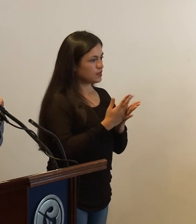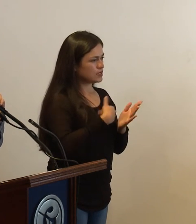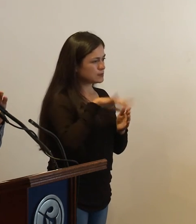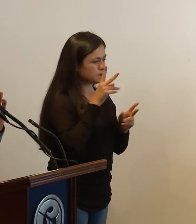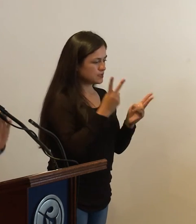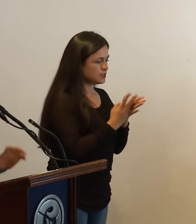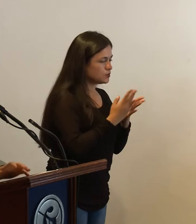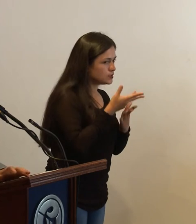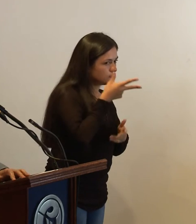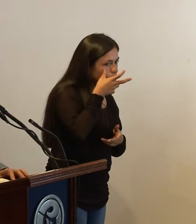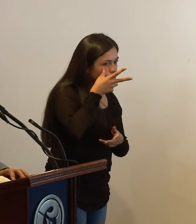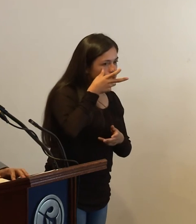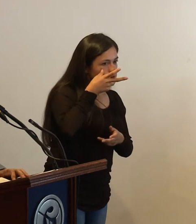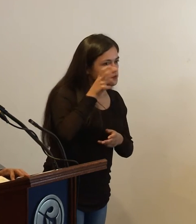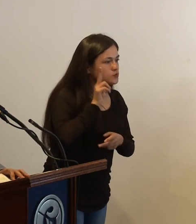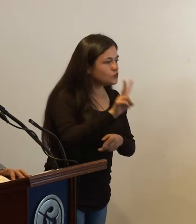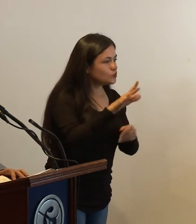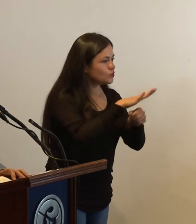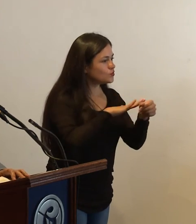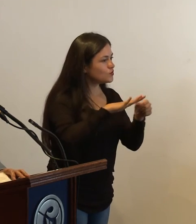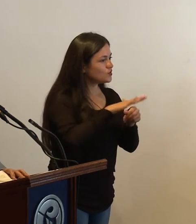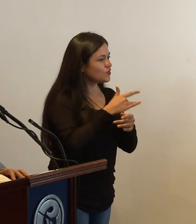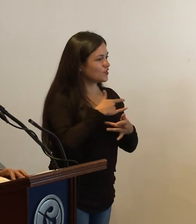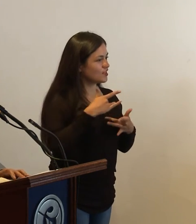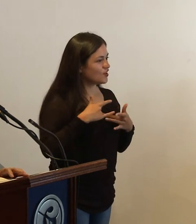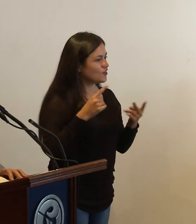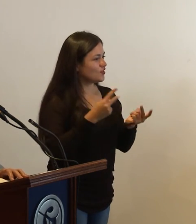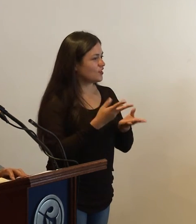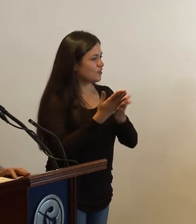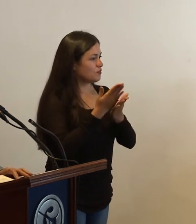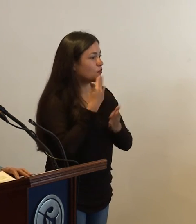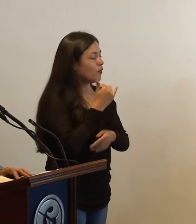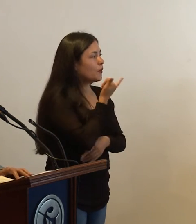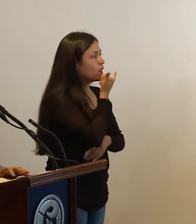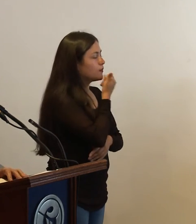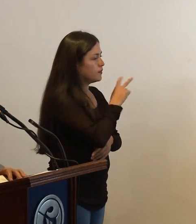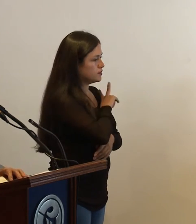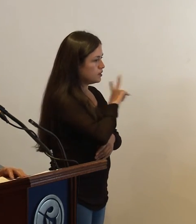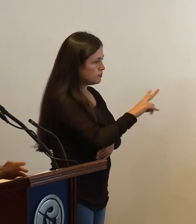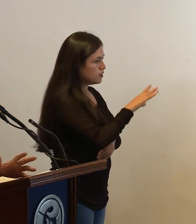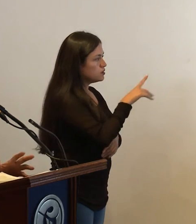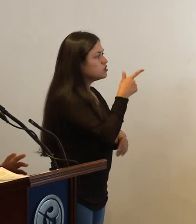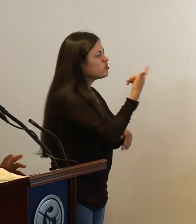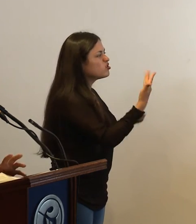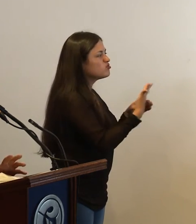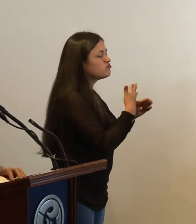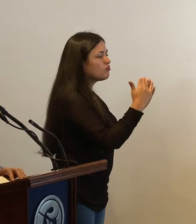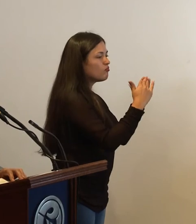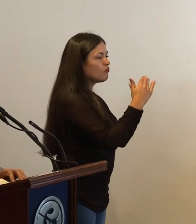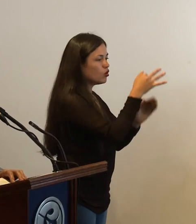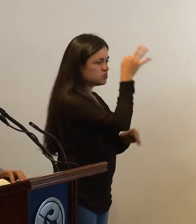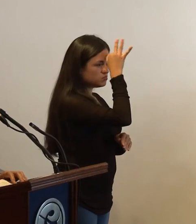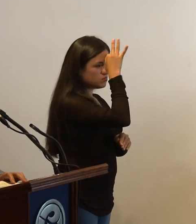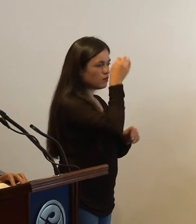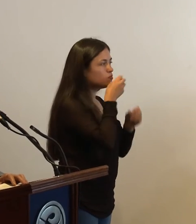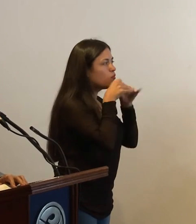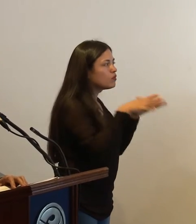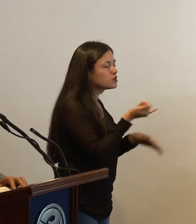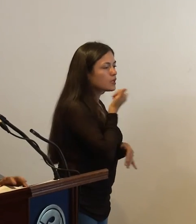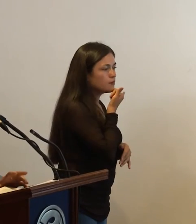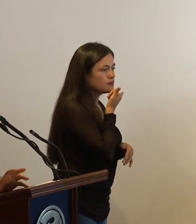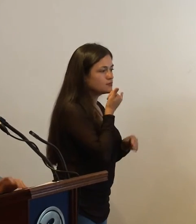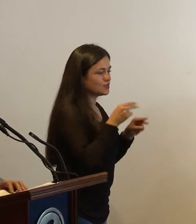estado muy pendientes del tema de los hospitales públicos, y eso nos llevó a que el semestre